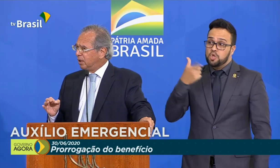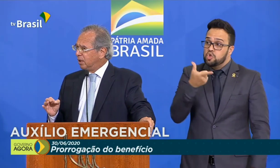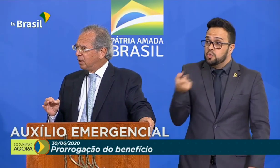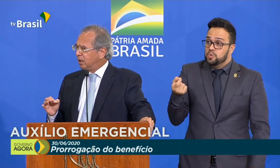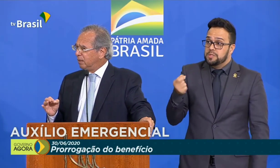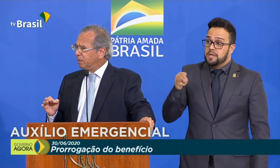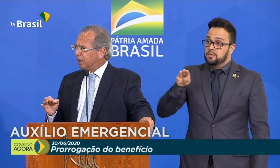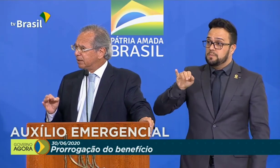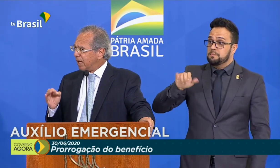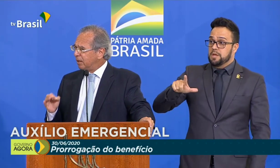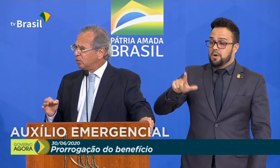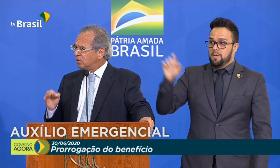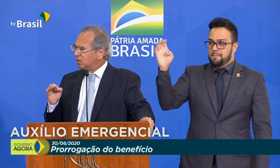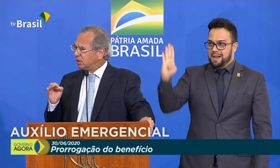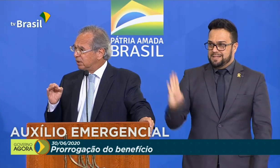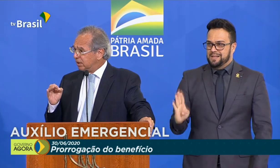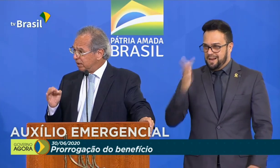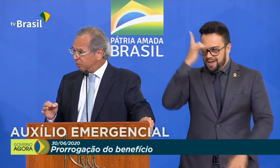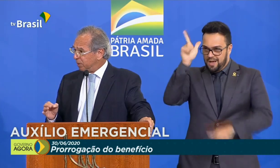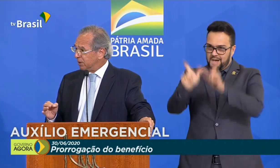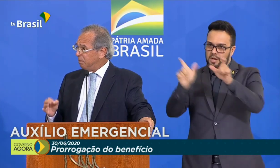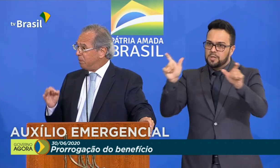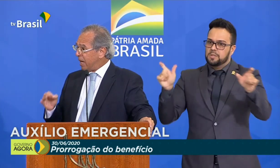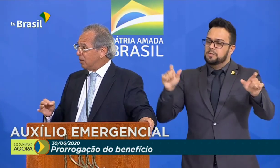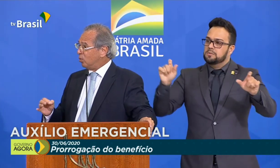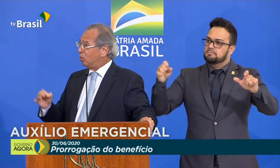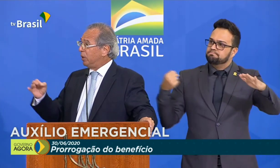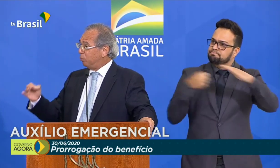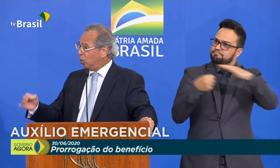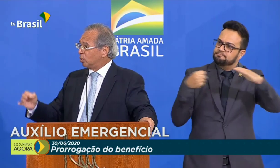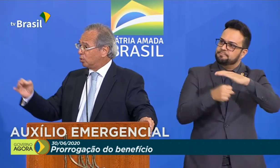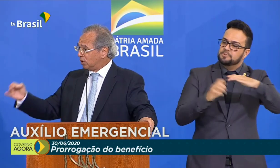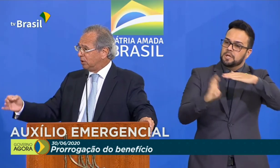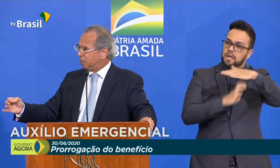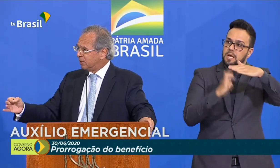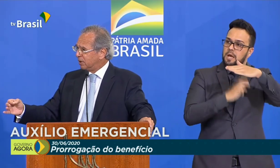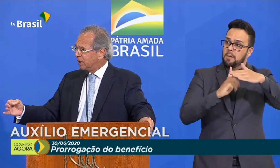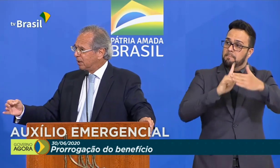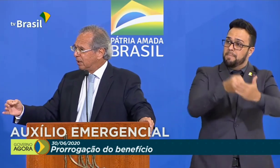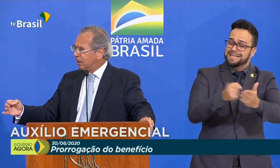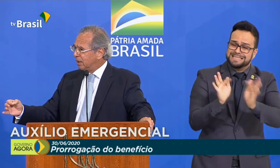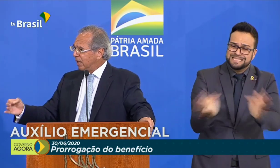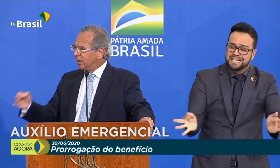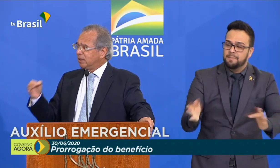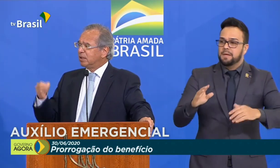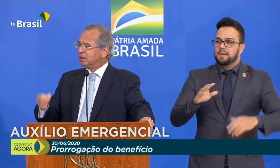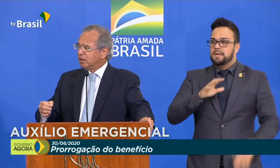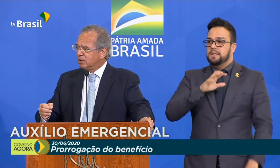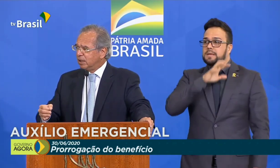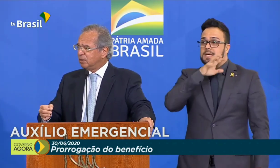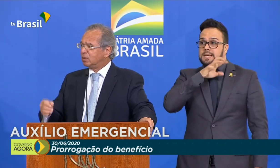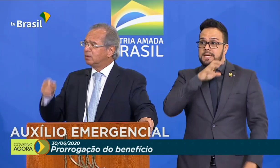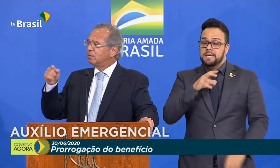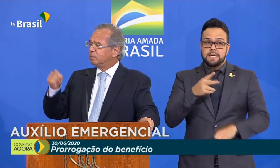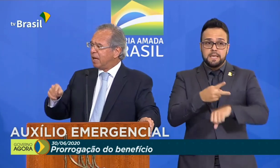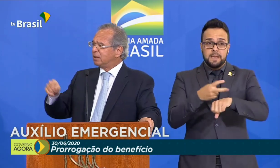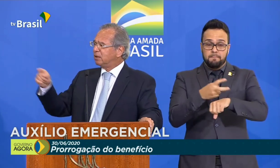brasileiros, empresários simples, que pagam um imposto simples. A Receita está